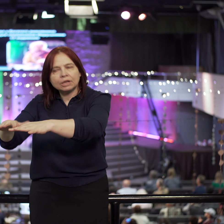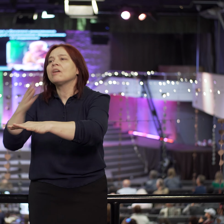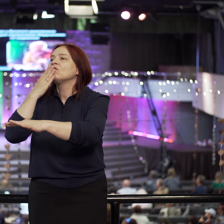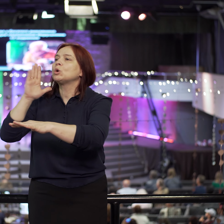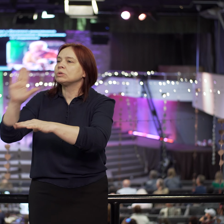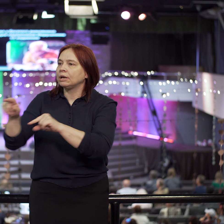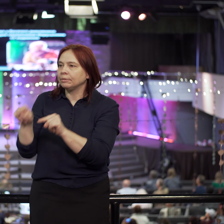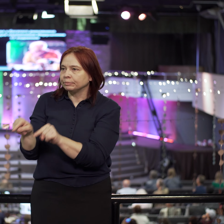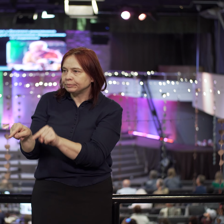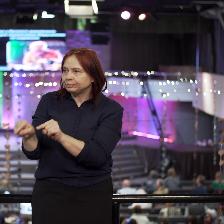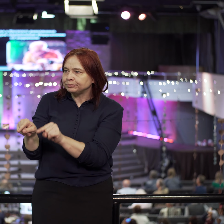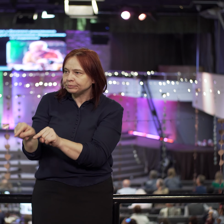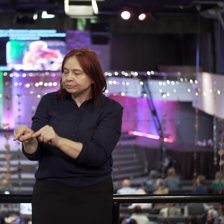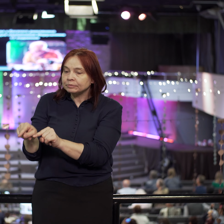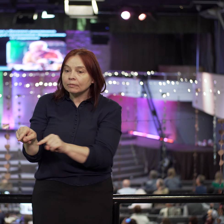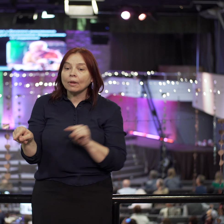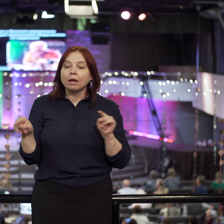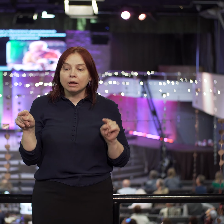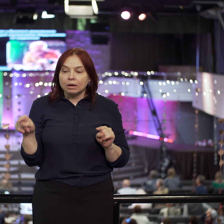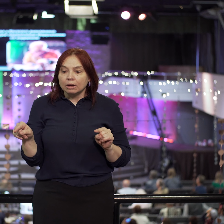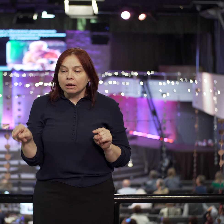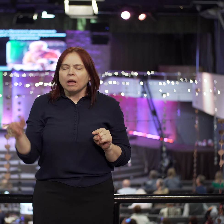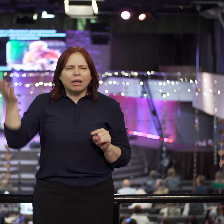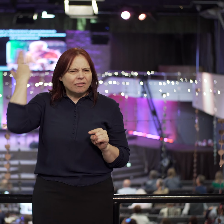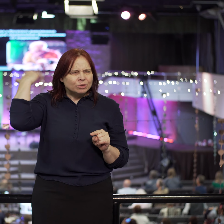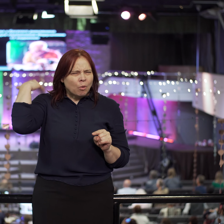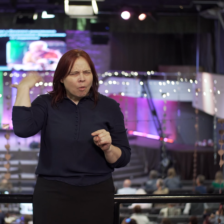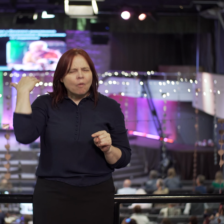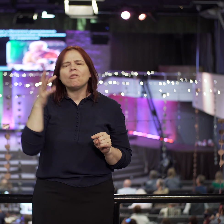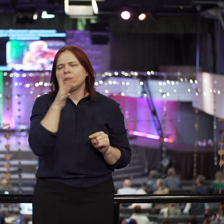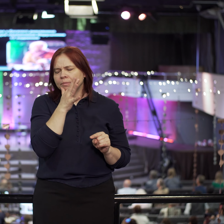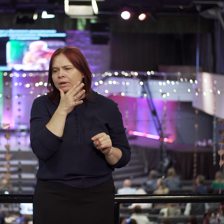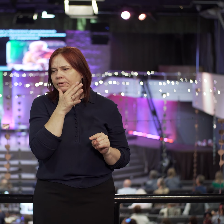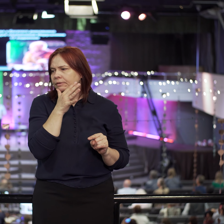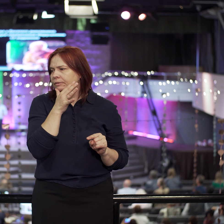Иерусалим. И в то время